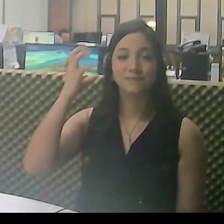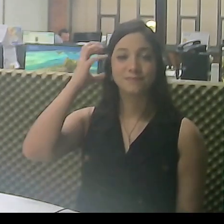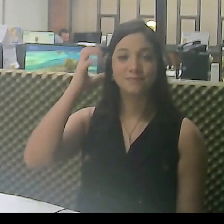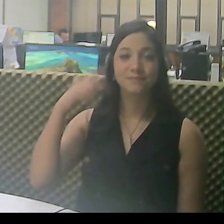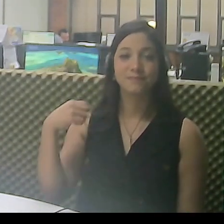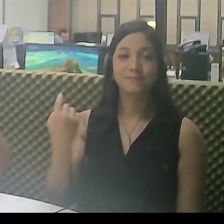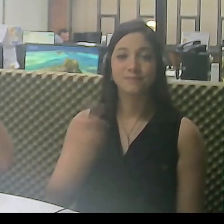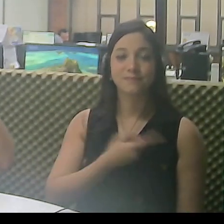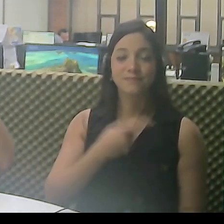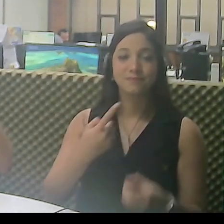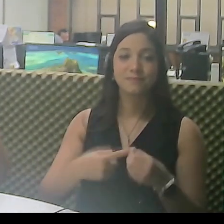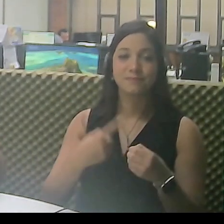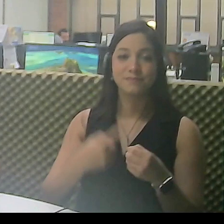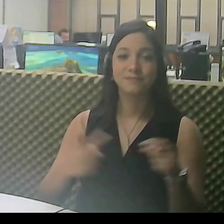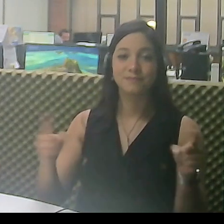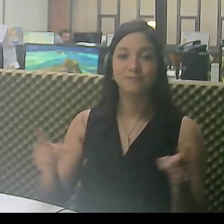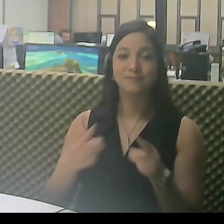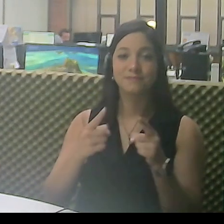Rádio Nossa Cidade.